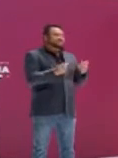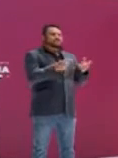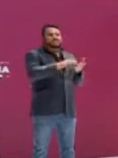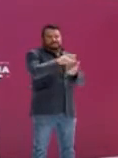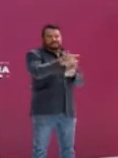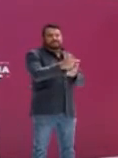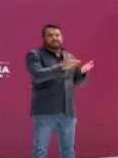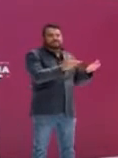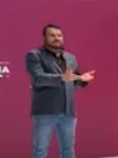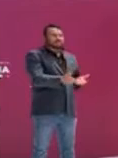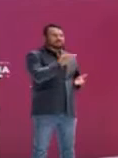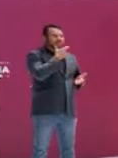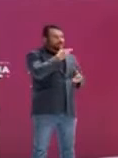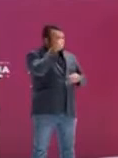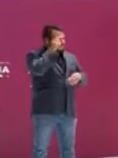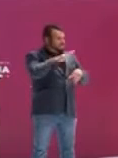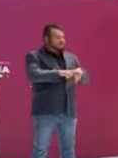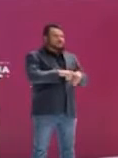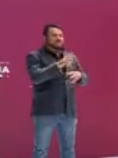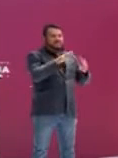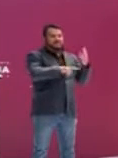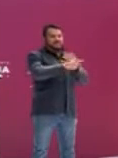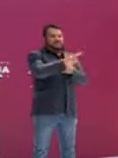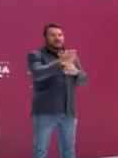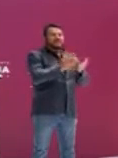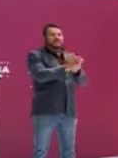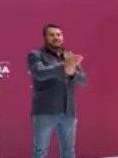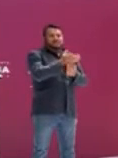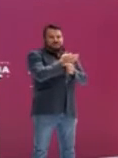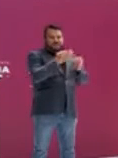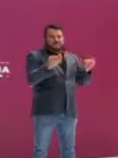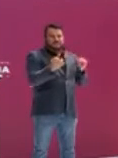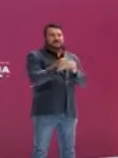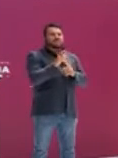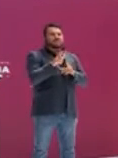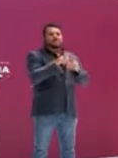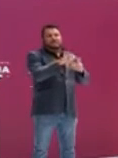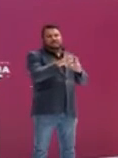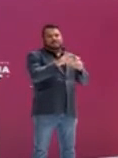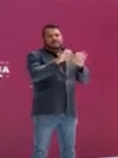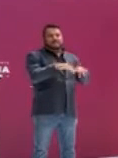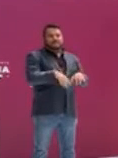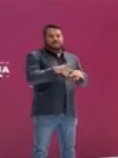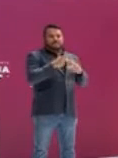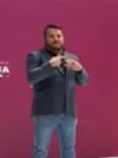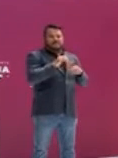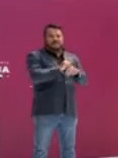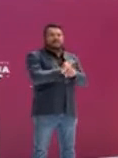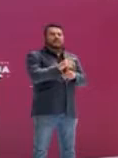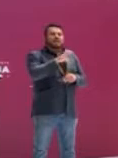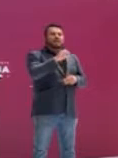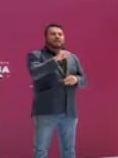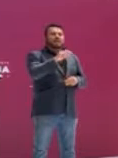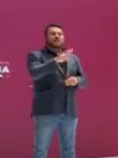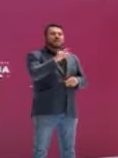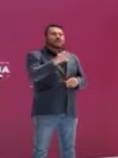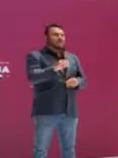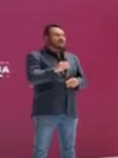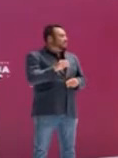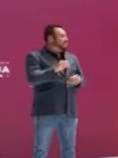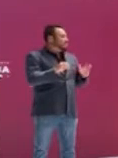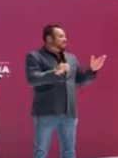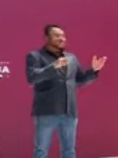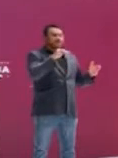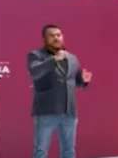Agradecemos la presencia del director de Transparencia y Acceso a la Información y Protección de Datos Personales, Conrado Jesús Macuarla